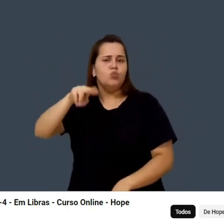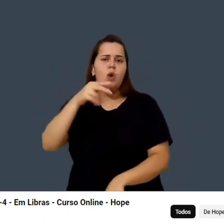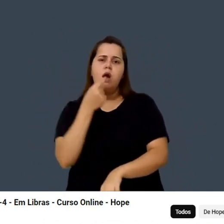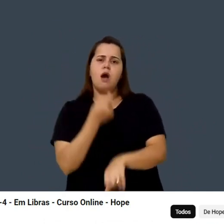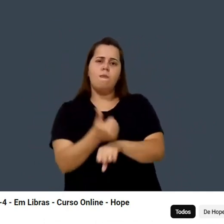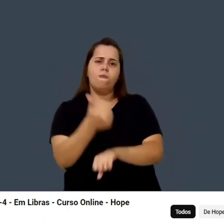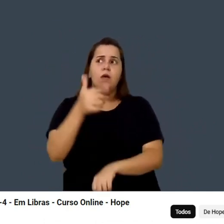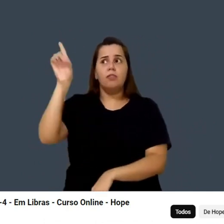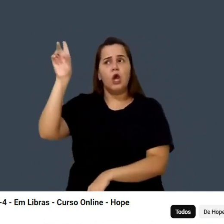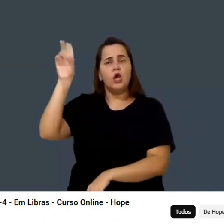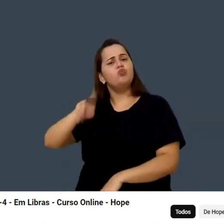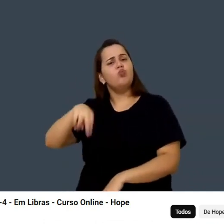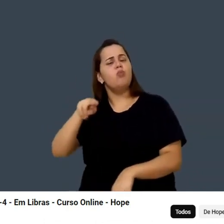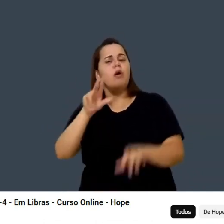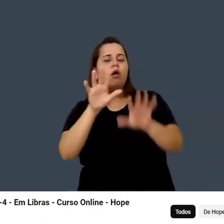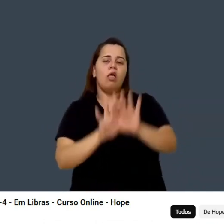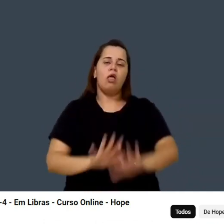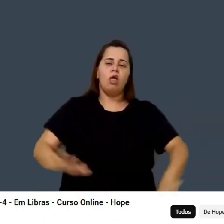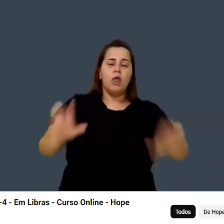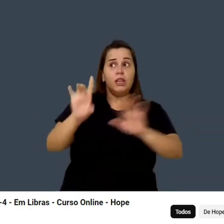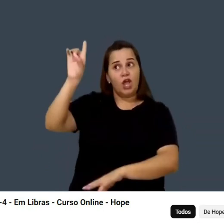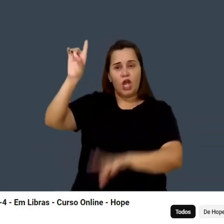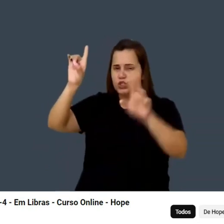muda nunca.